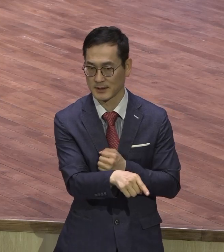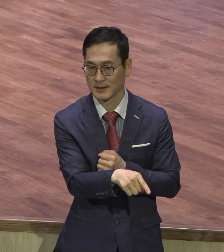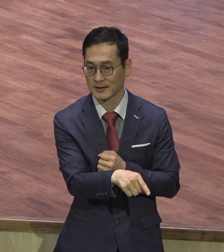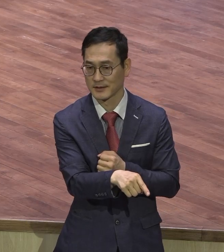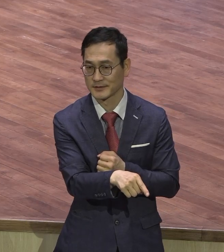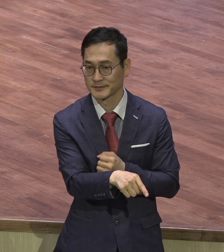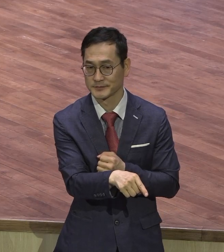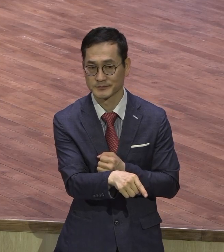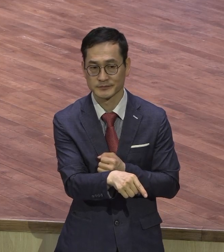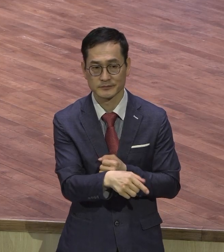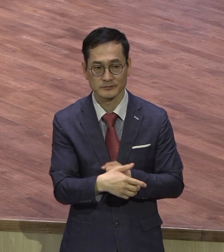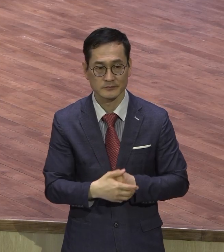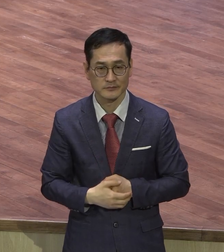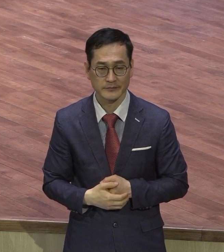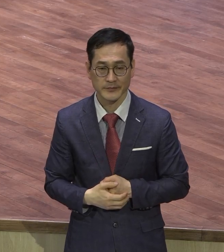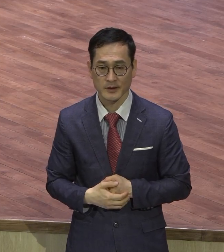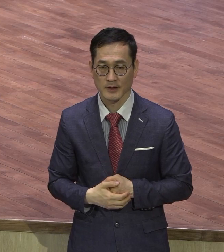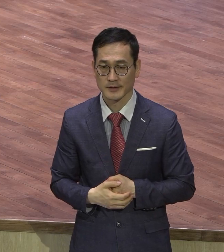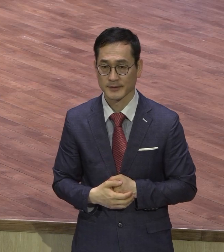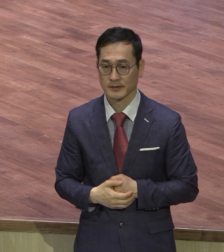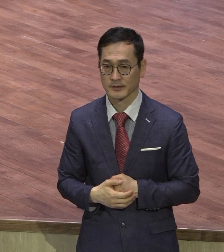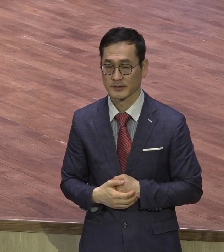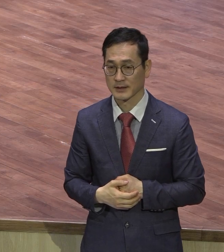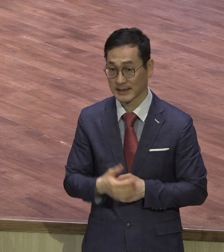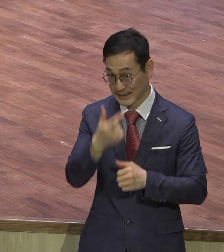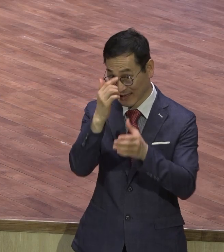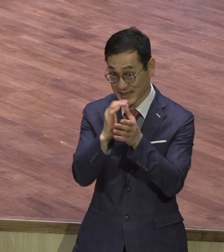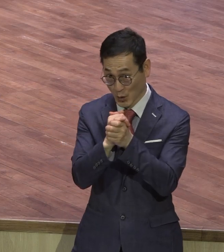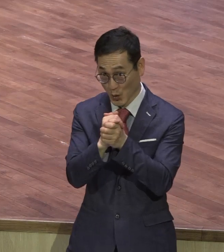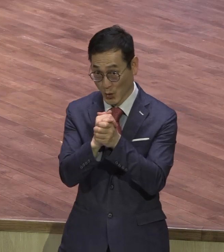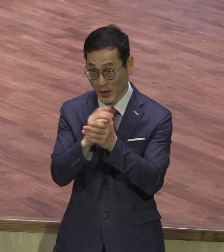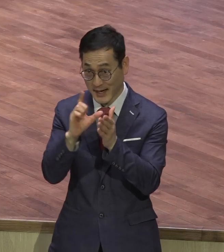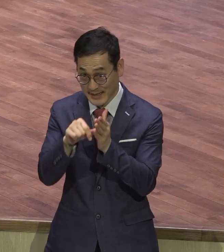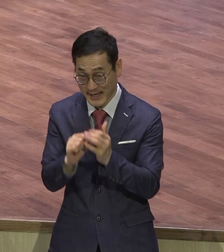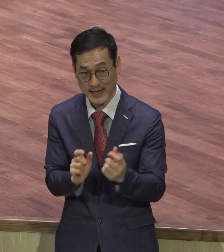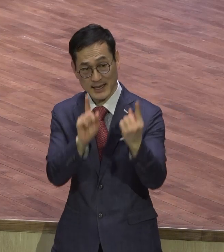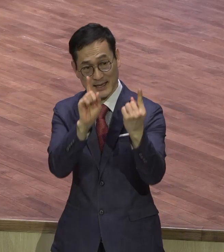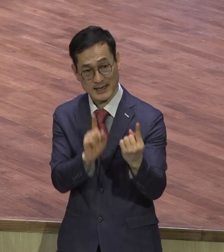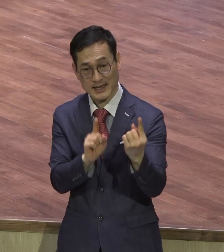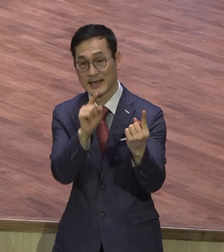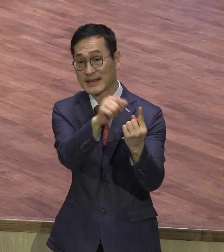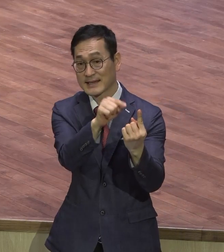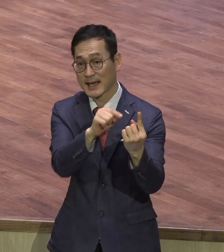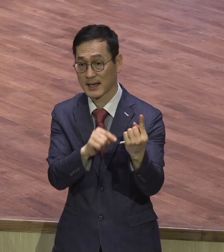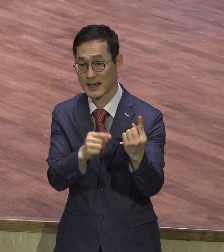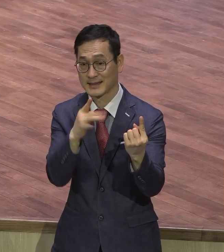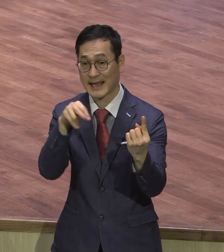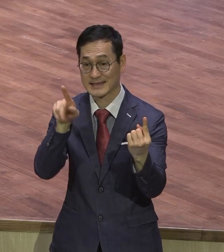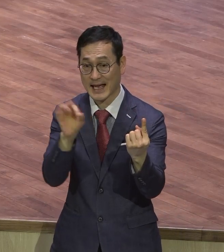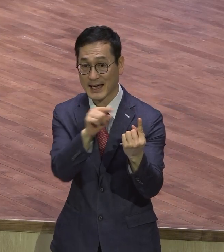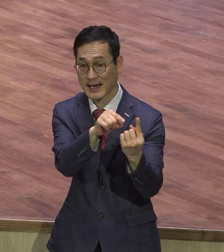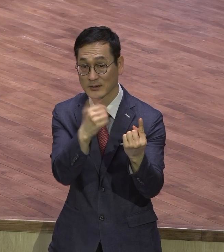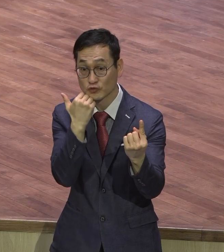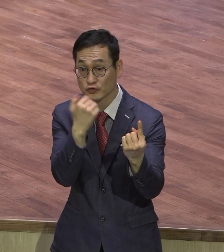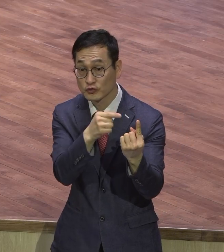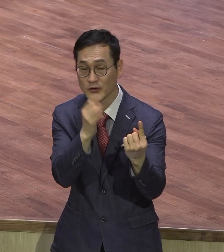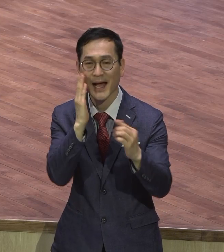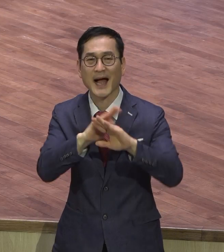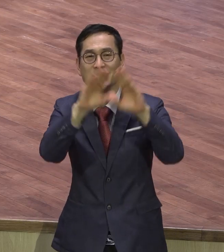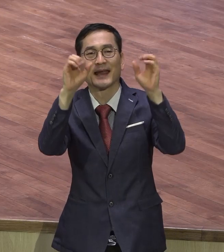예수님께서는 이 기도할 때 1차적으로 분명한 기도의 대상을 두고 기도해야 된다는 사실을 보여주고 계세요. 하늘에 계신